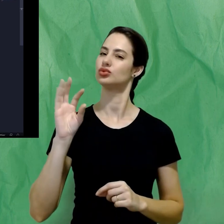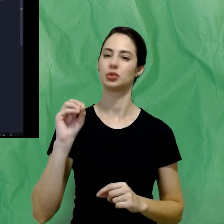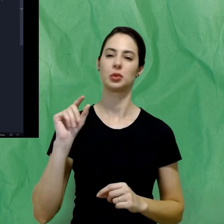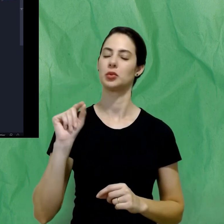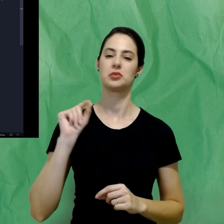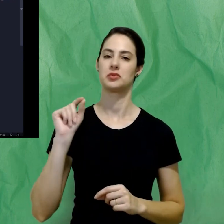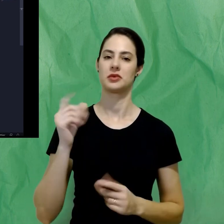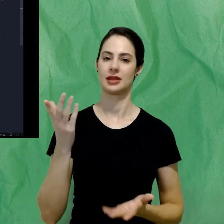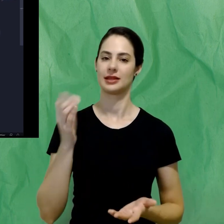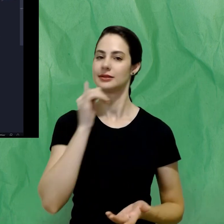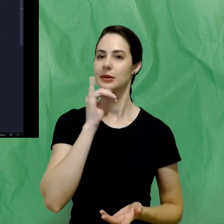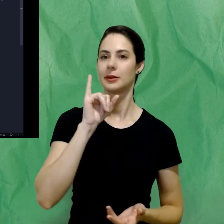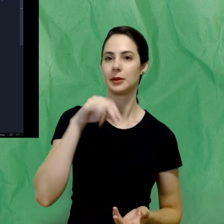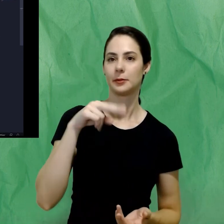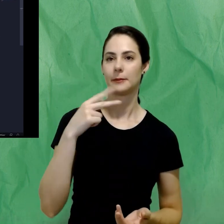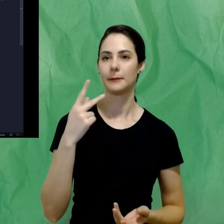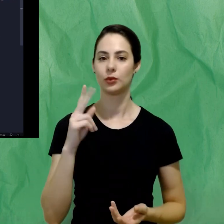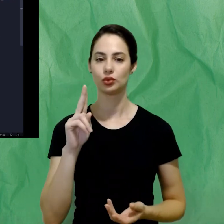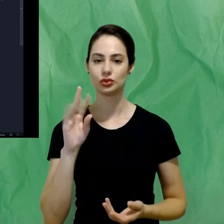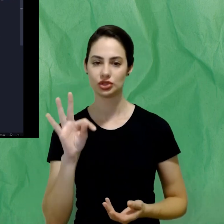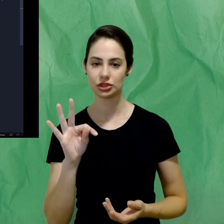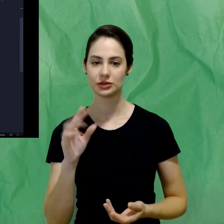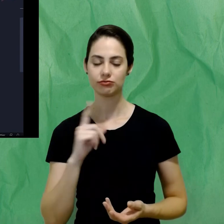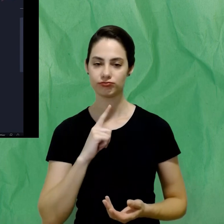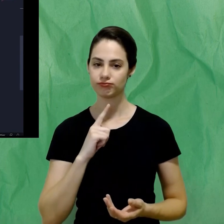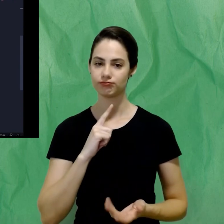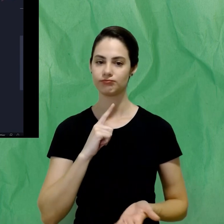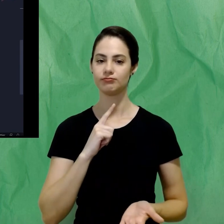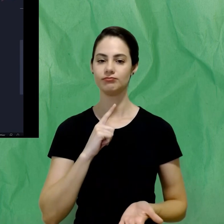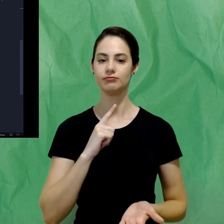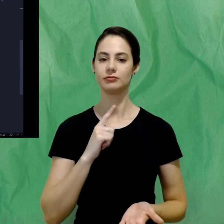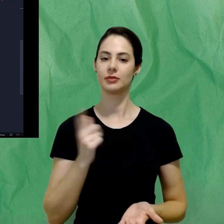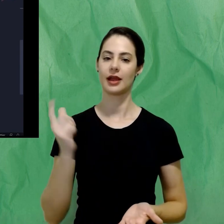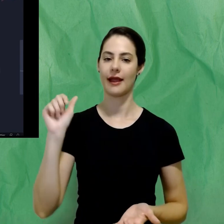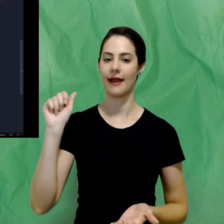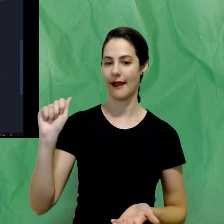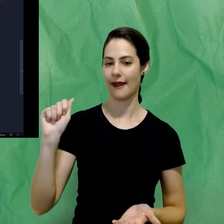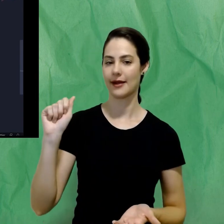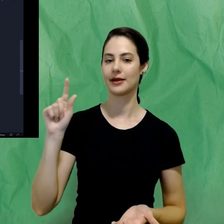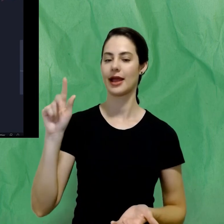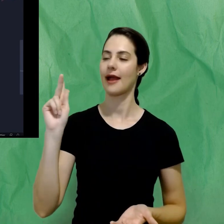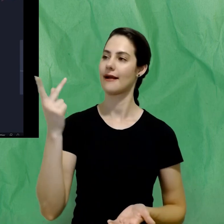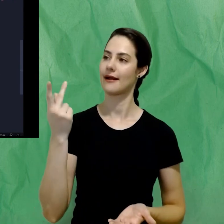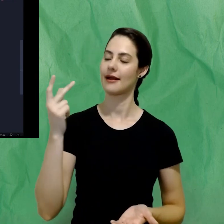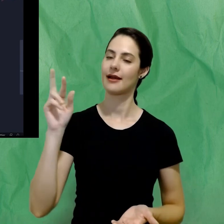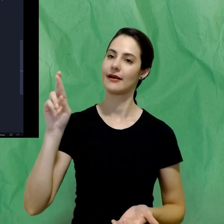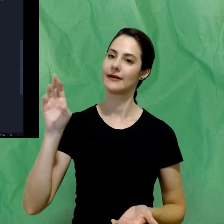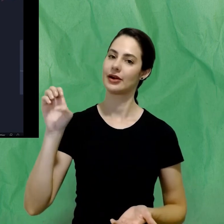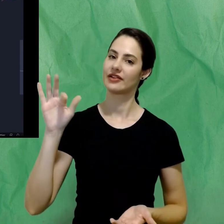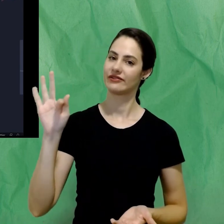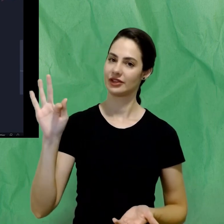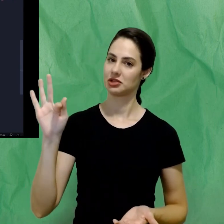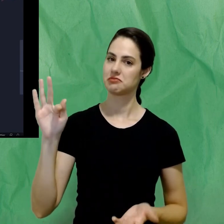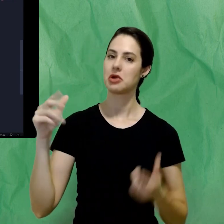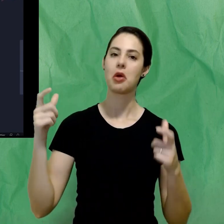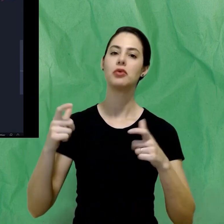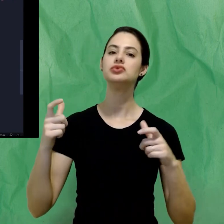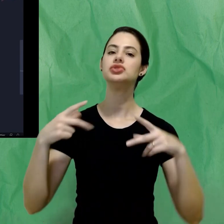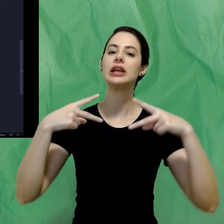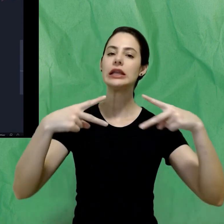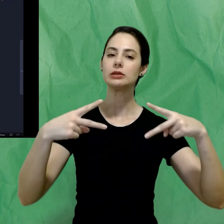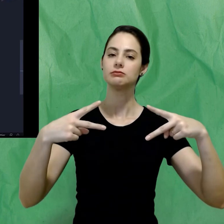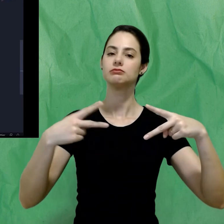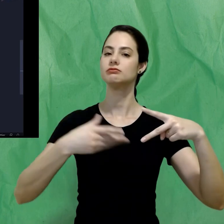exemplo, a input, eu tenho um atributo que é o placeholder, eu tenho lá no A um atributo que é o href, que é a referência para onde que esse